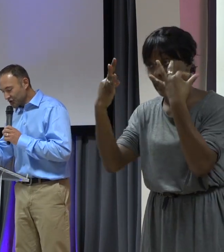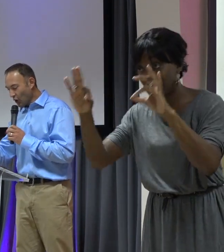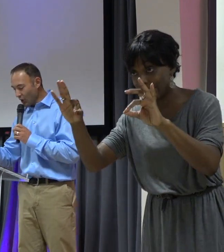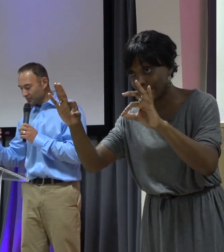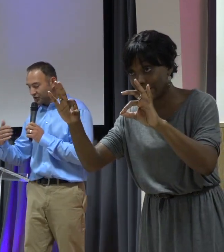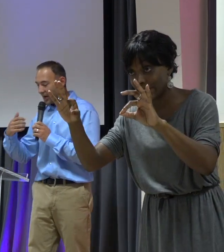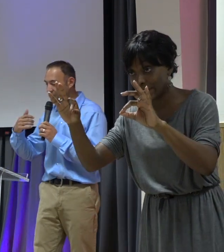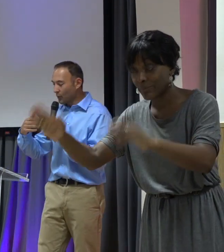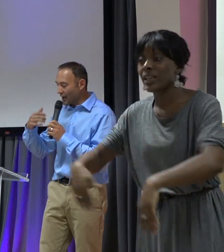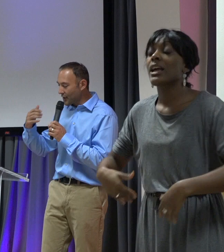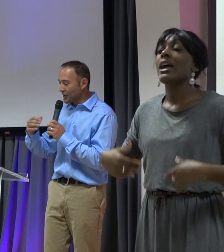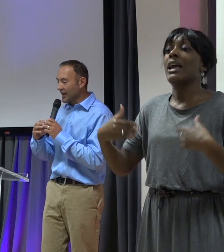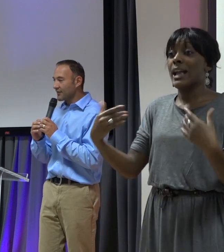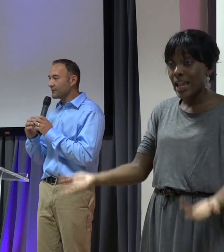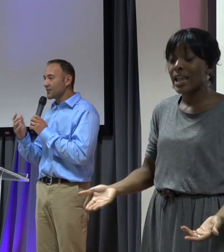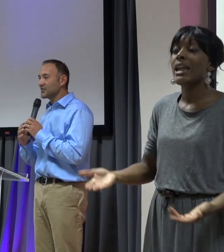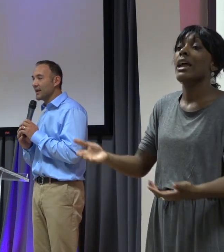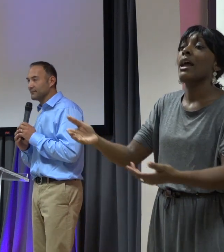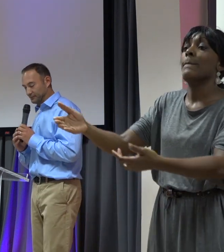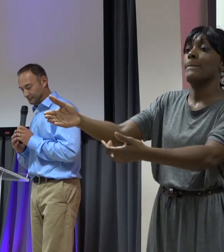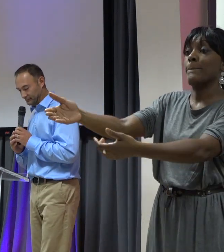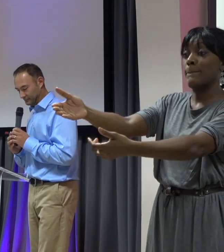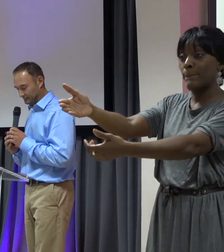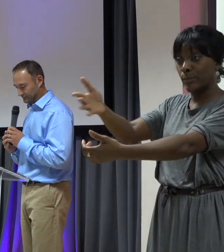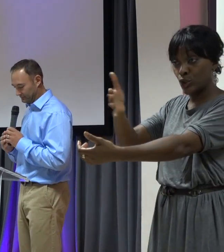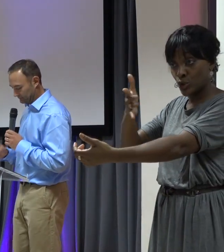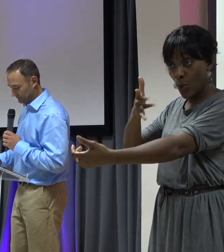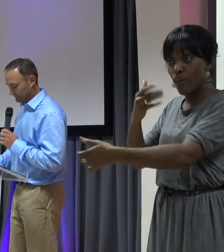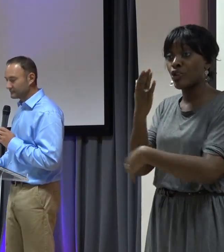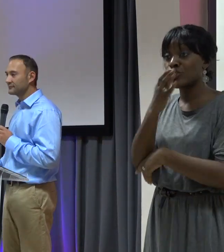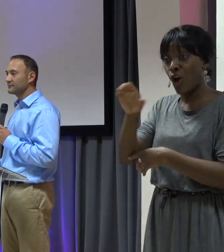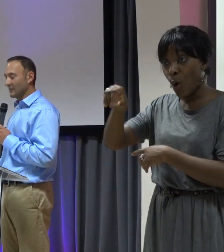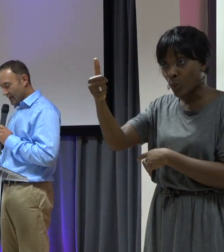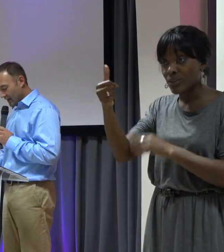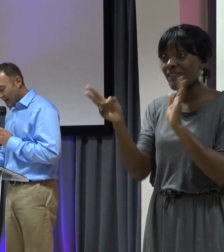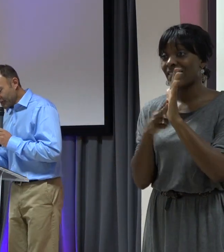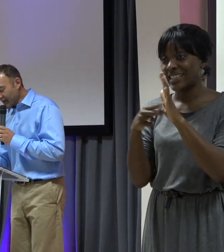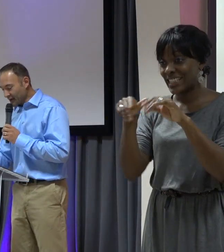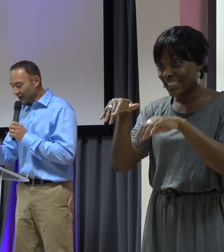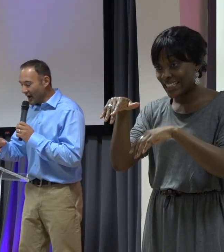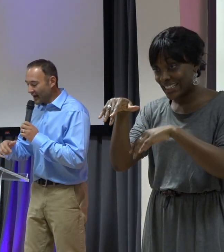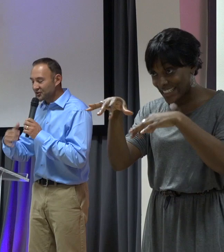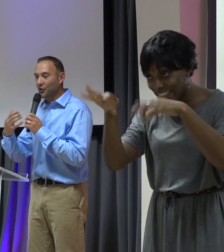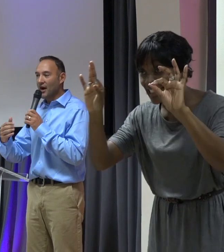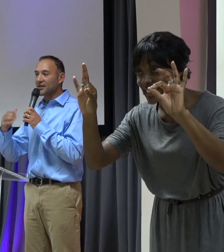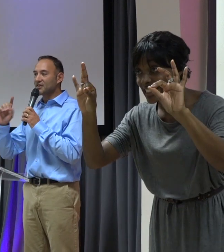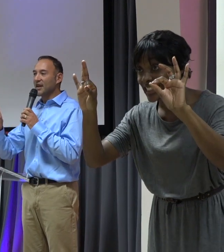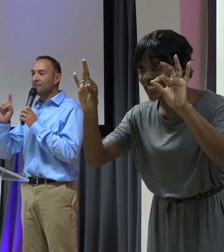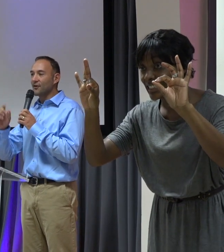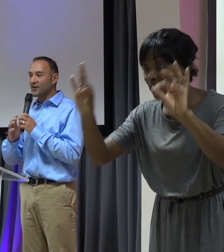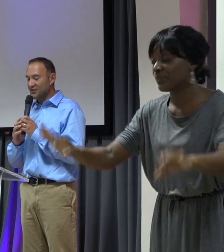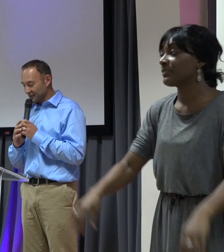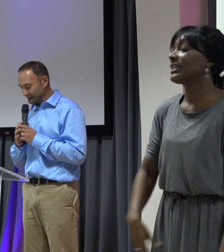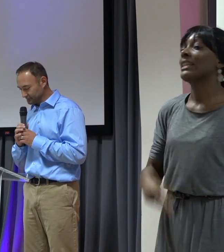And Psalms chapter 111, verse 10. Et dans le psaume 111, verset 10. I think if God has to write the